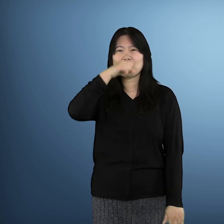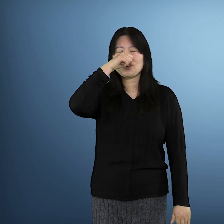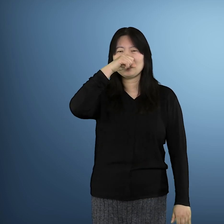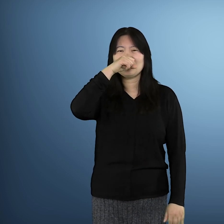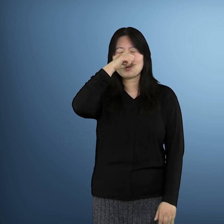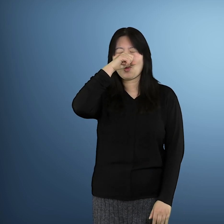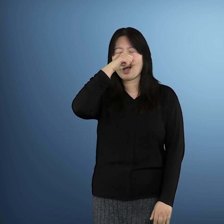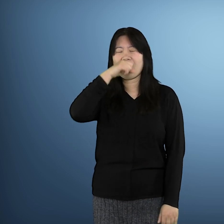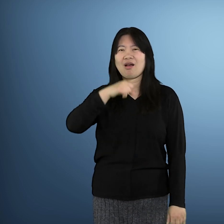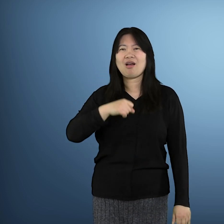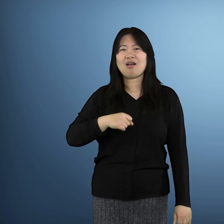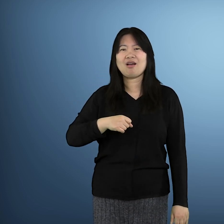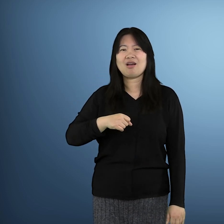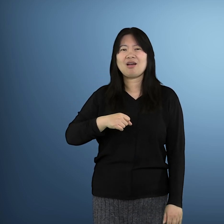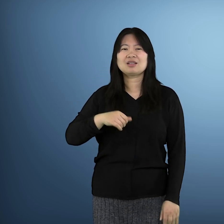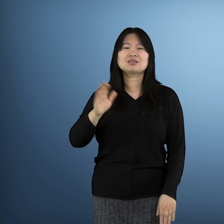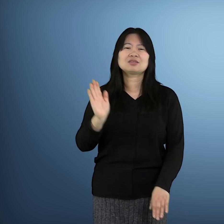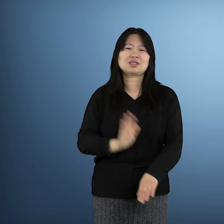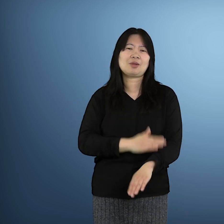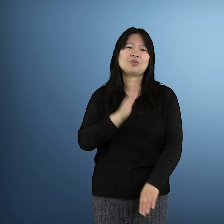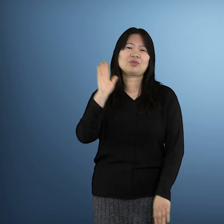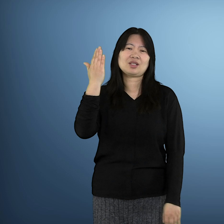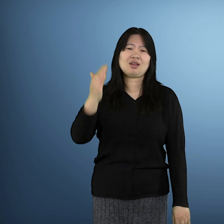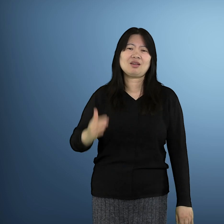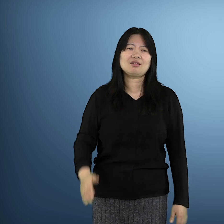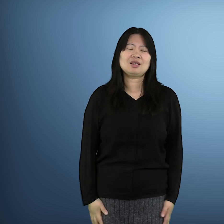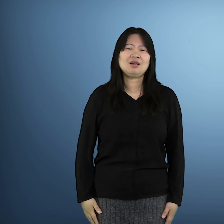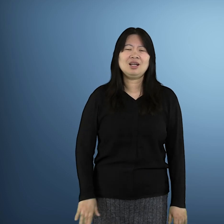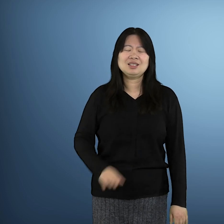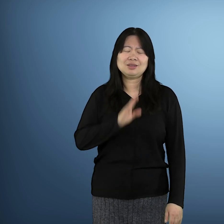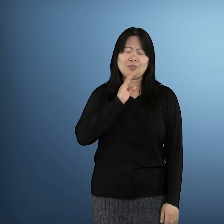이게 얼마나 끔찍하고 전율스러운